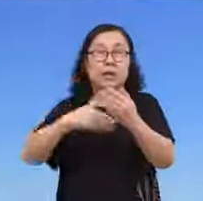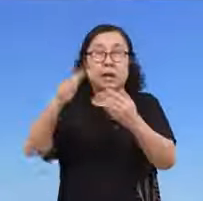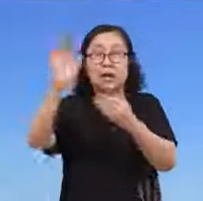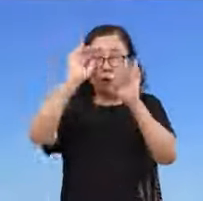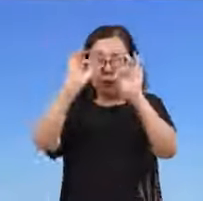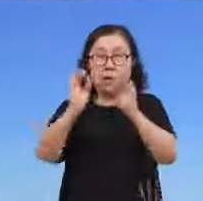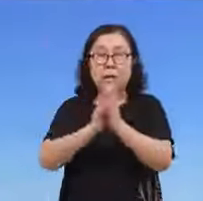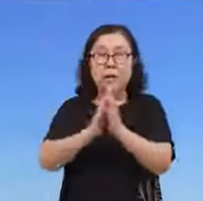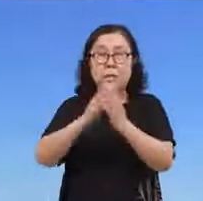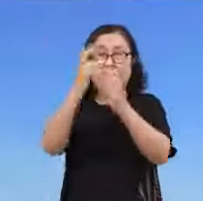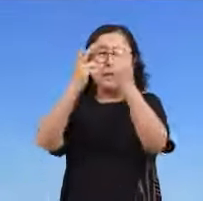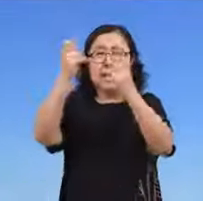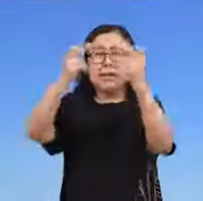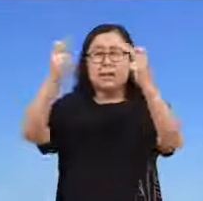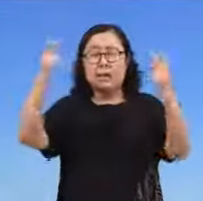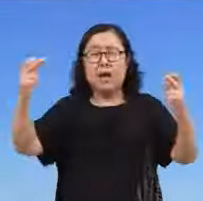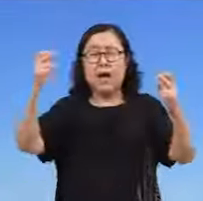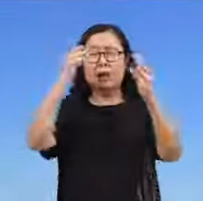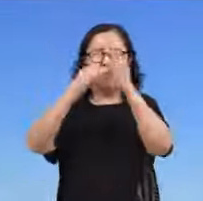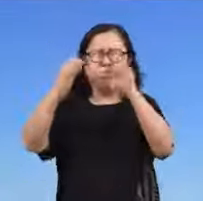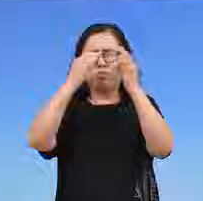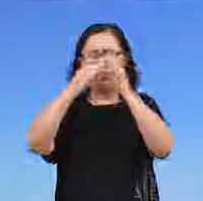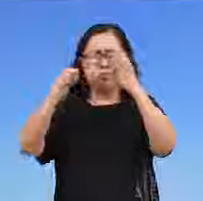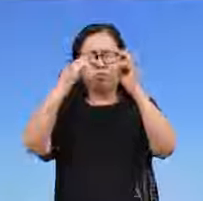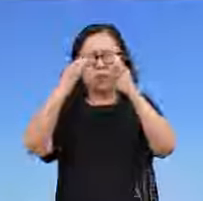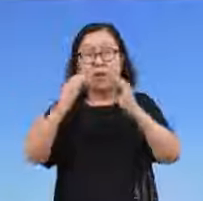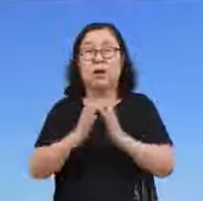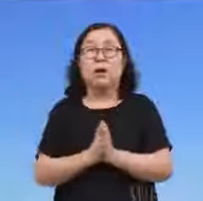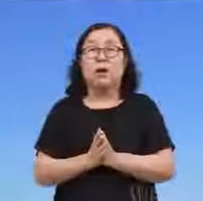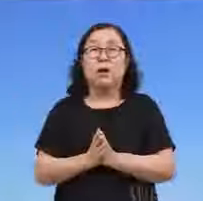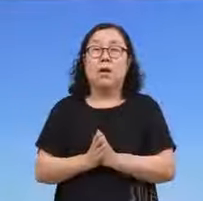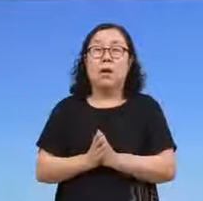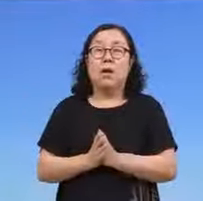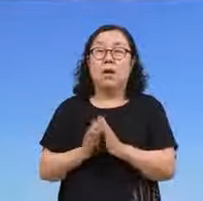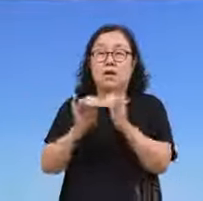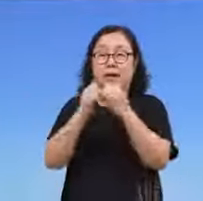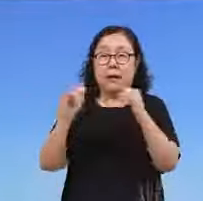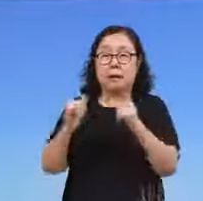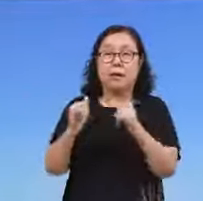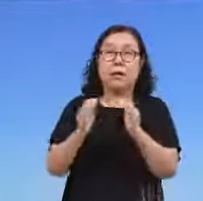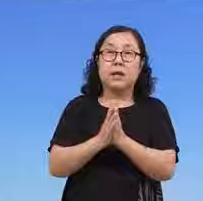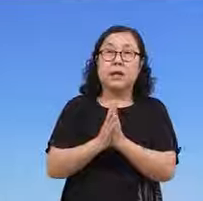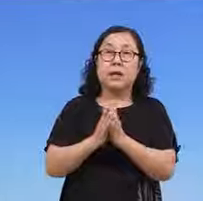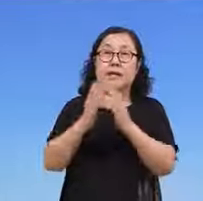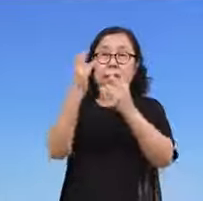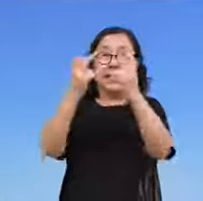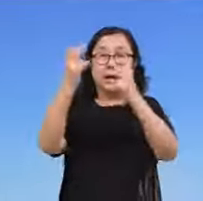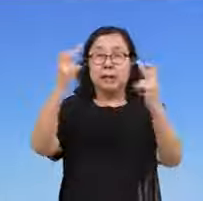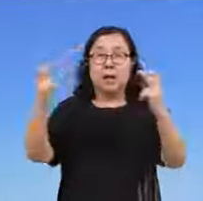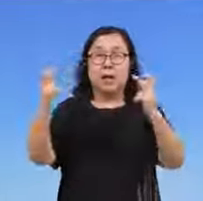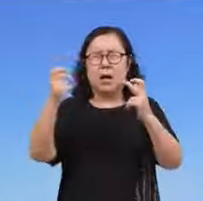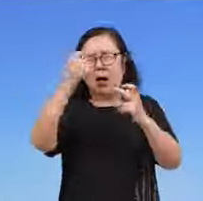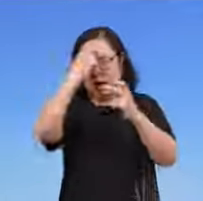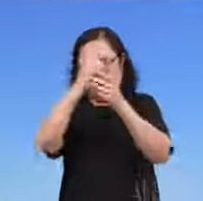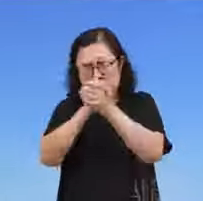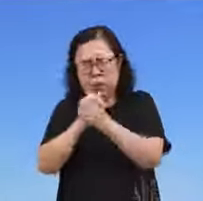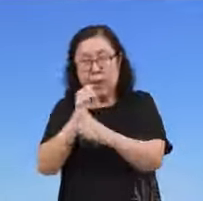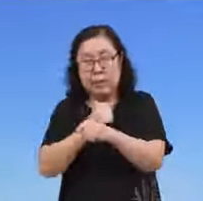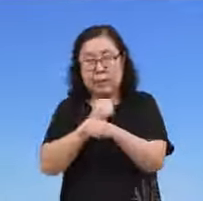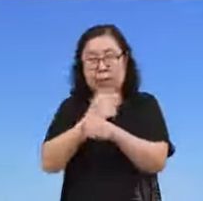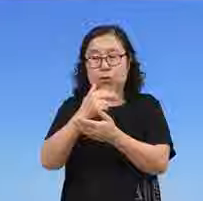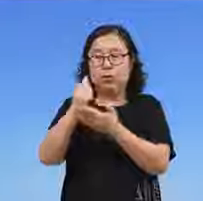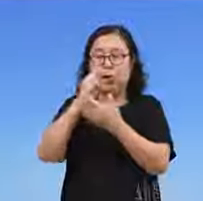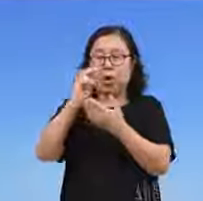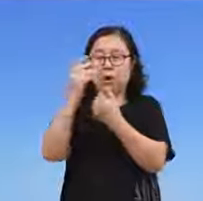산 전체가 다 울부짖는 것 같아요. 너무너무 갈급하게 복잡한 기도 안 합니다.